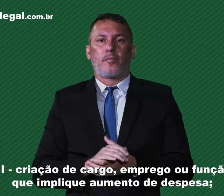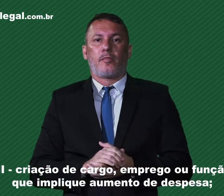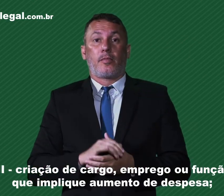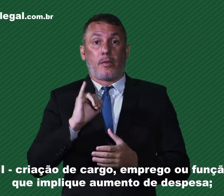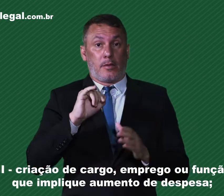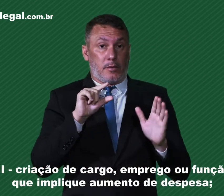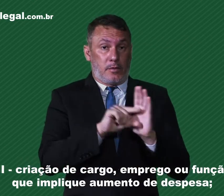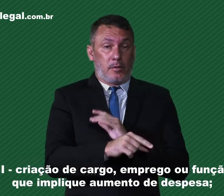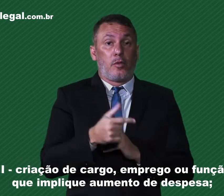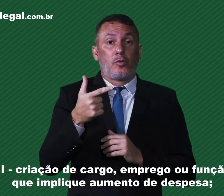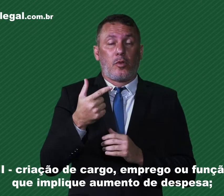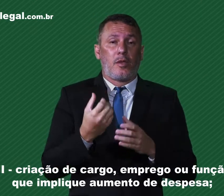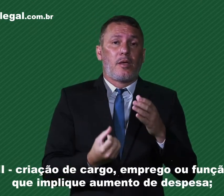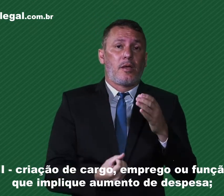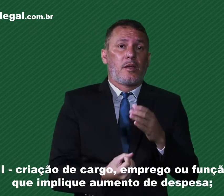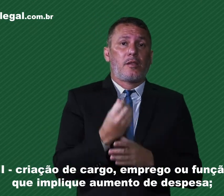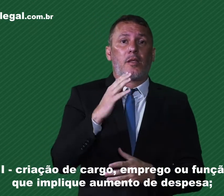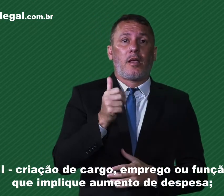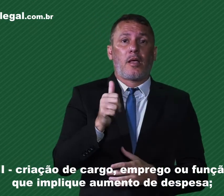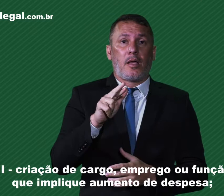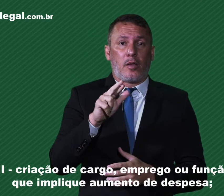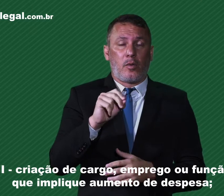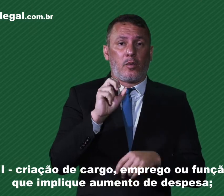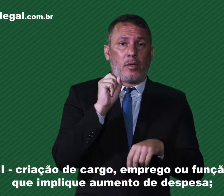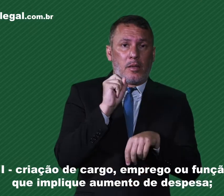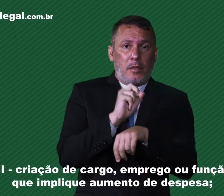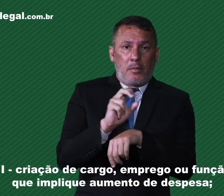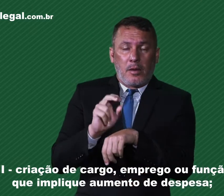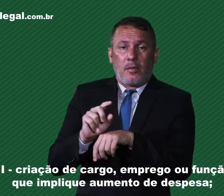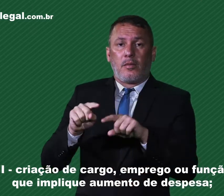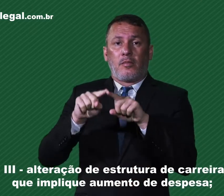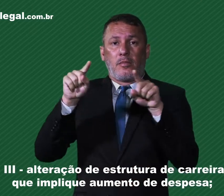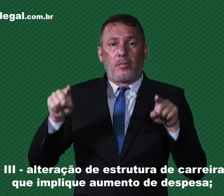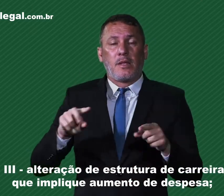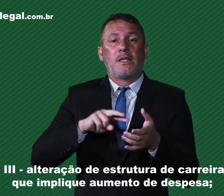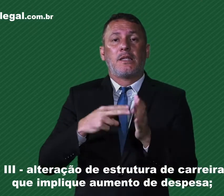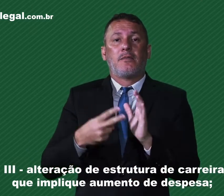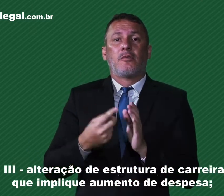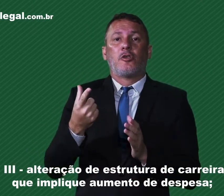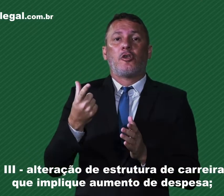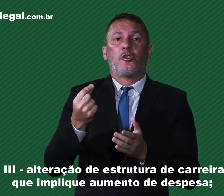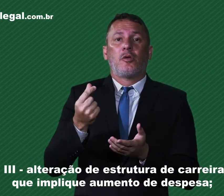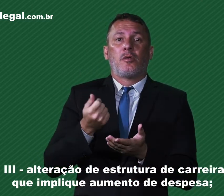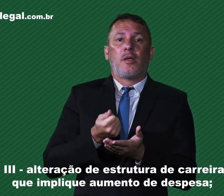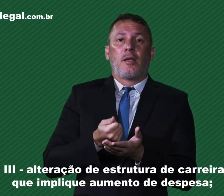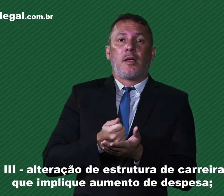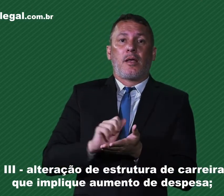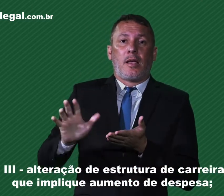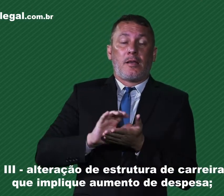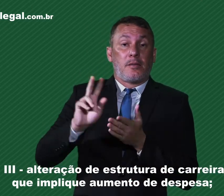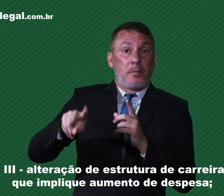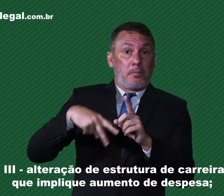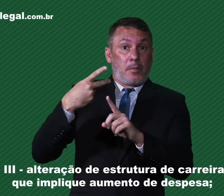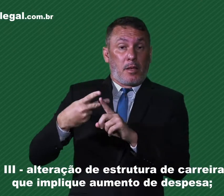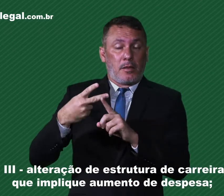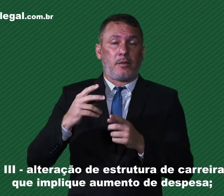Cargo emprego ou função que implique aumento de despesa inciso 3 alteração de estrutura de carreira